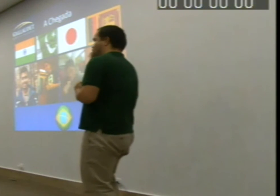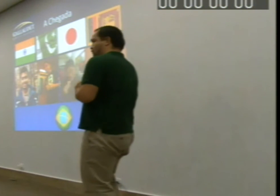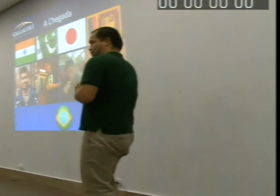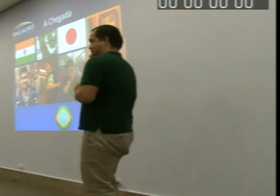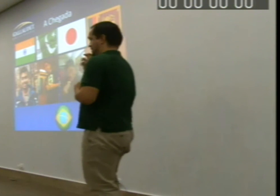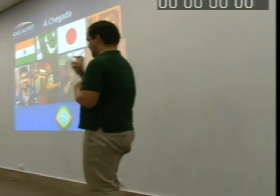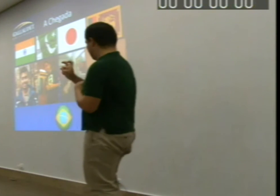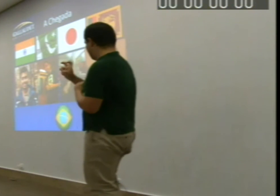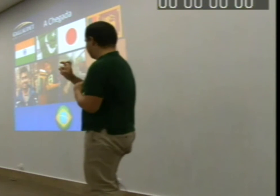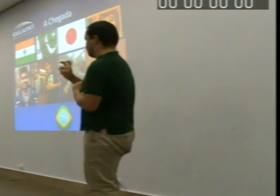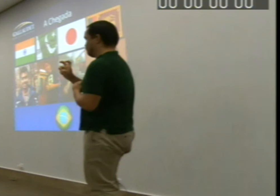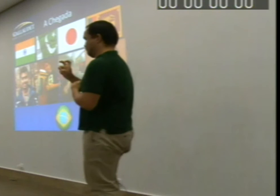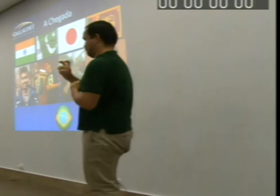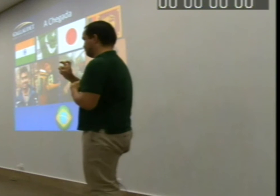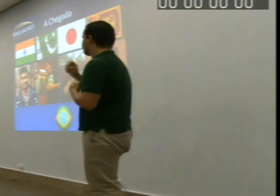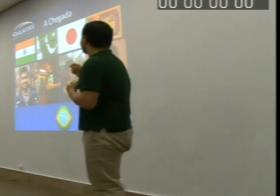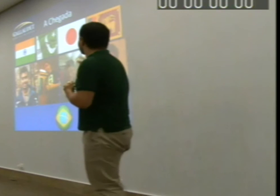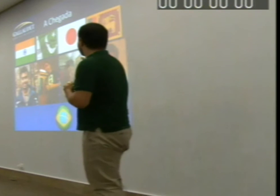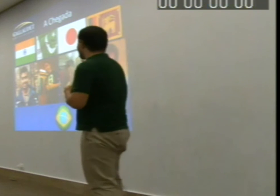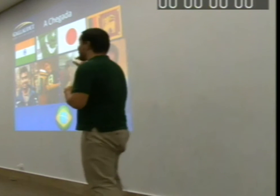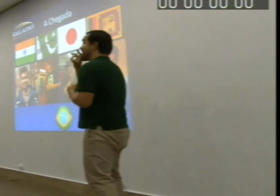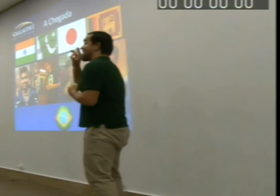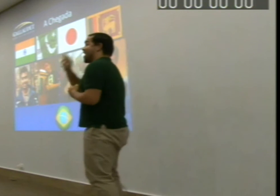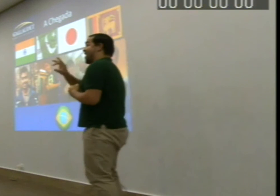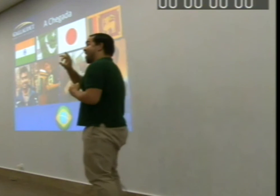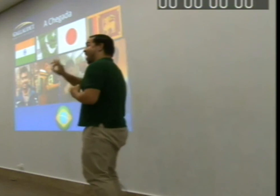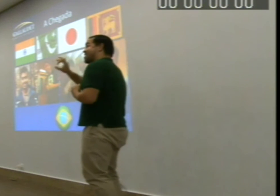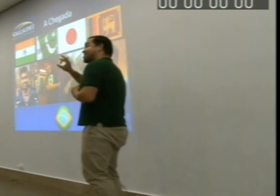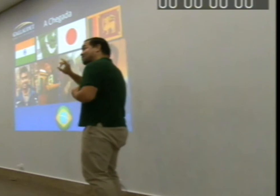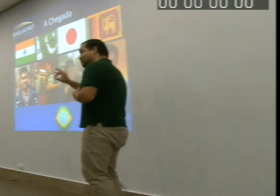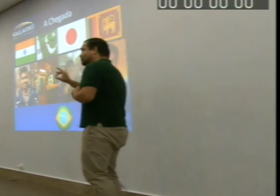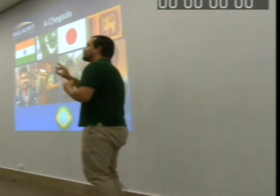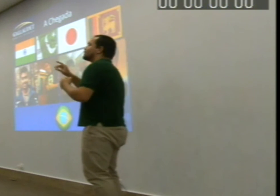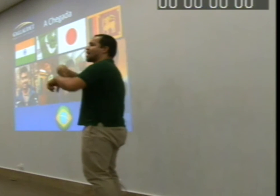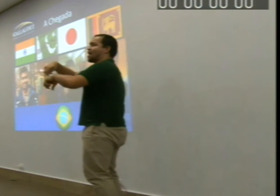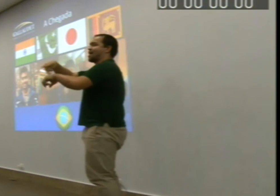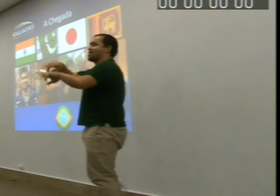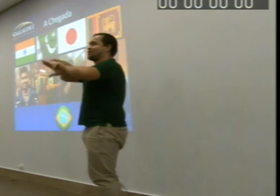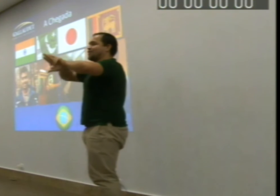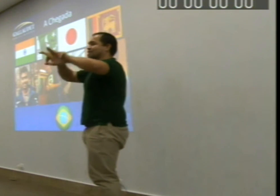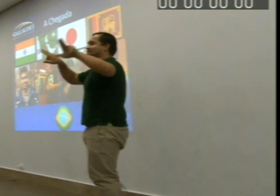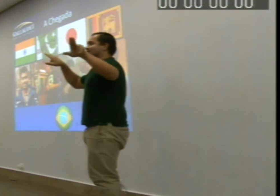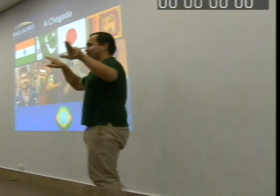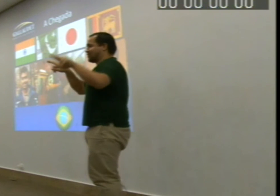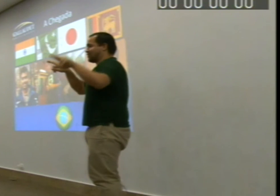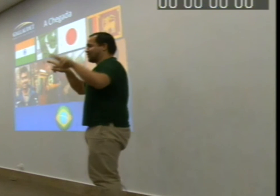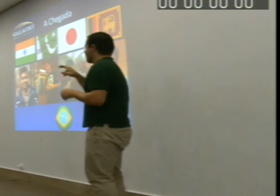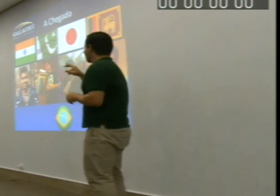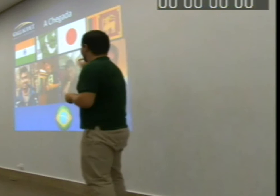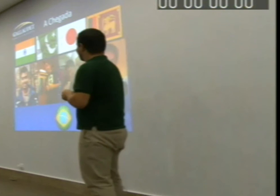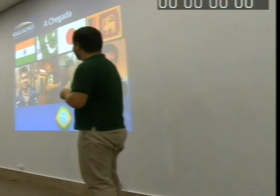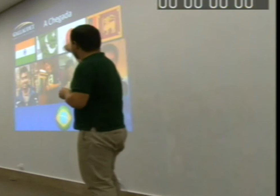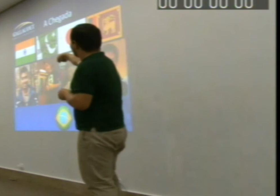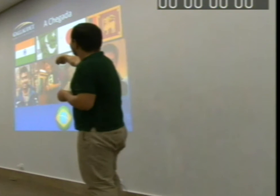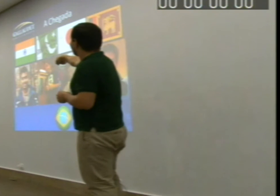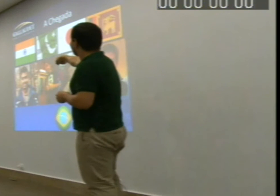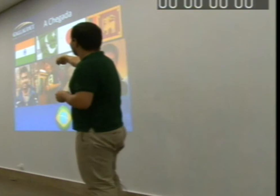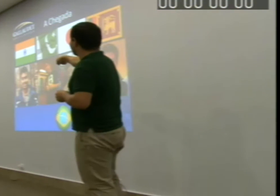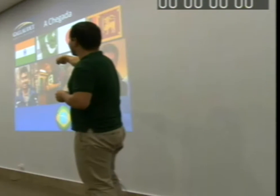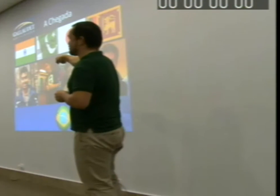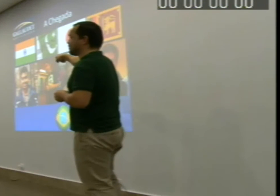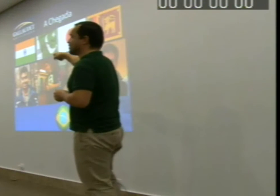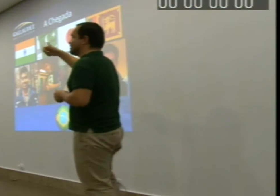surdos eu que era ovin com mais eu ouin era um cinco cada um era de um país diferente